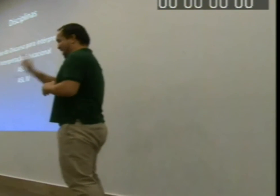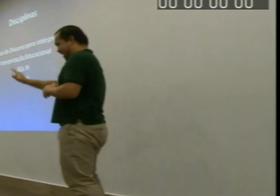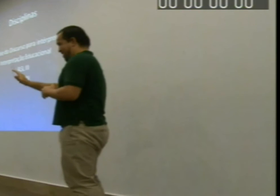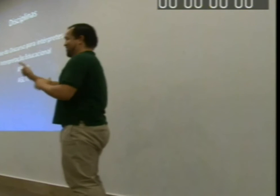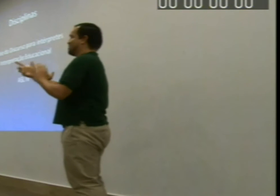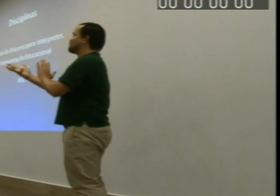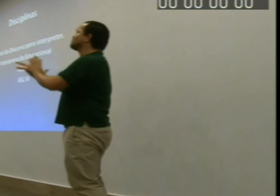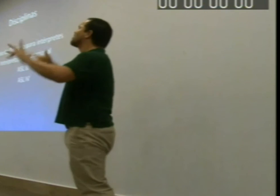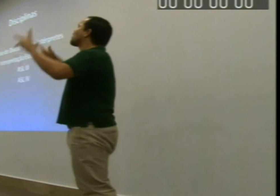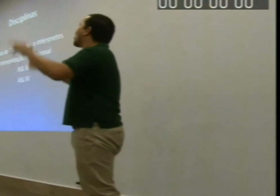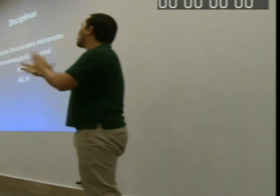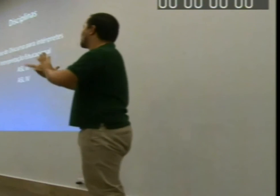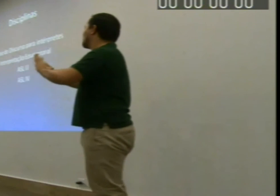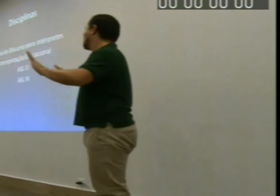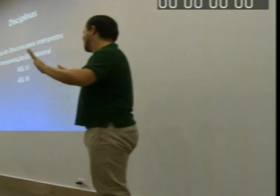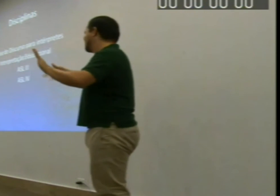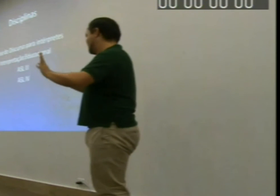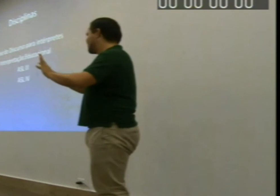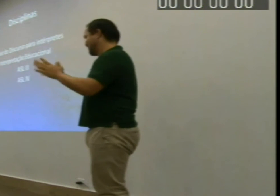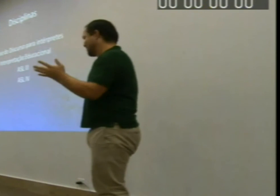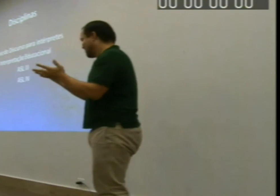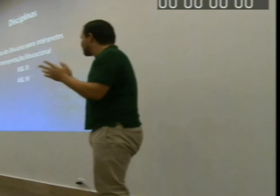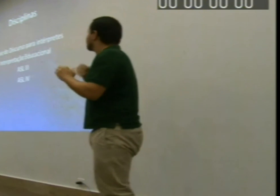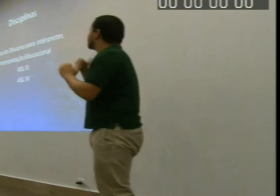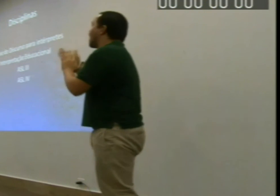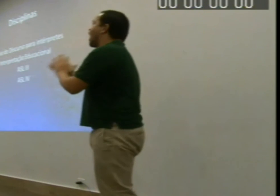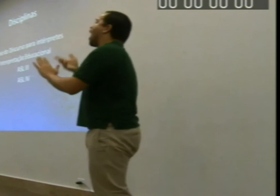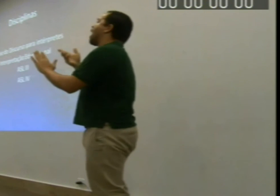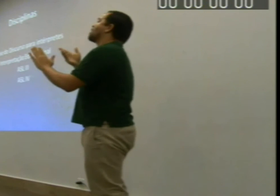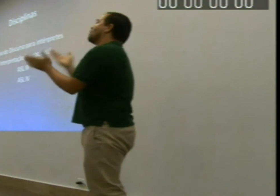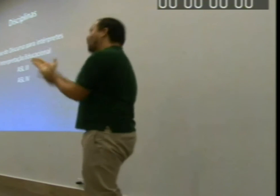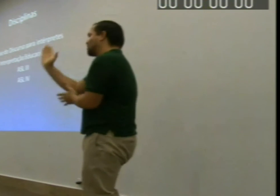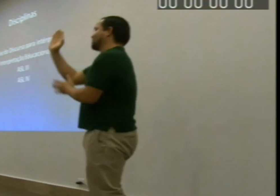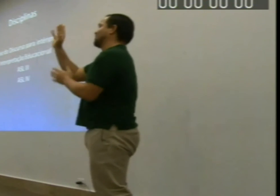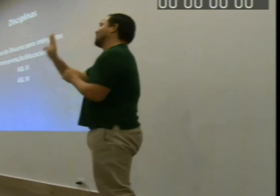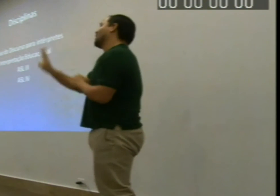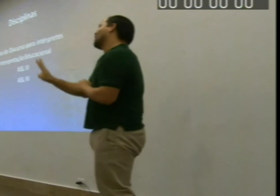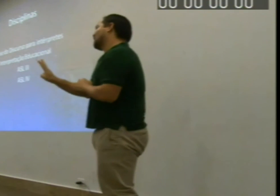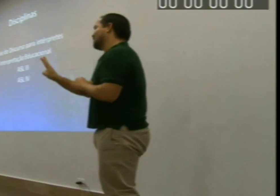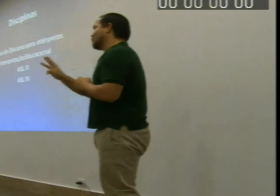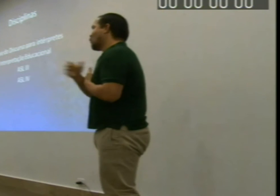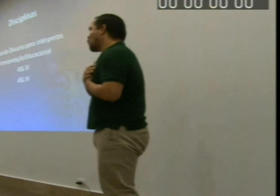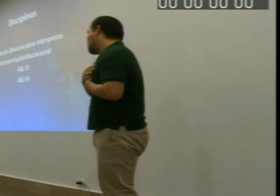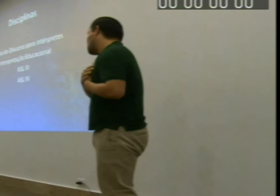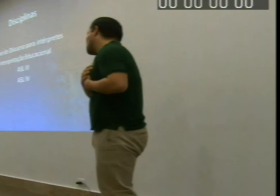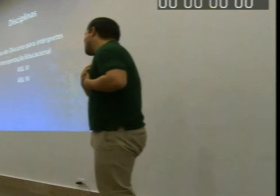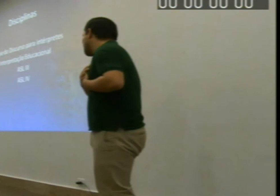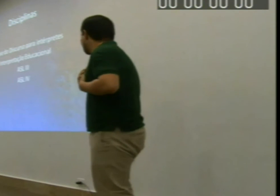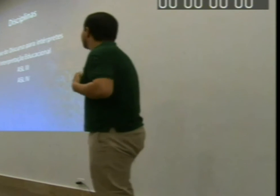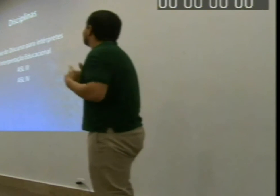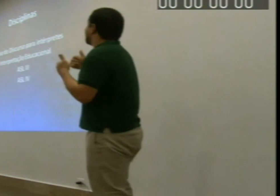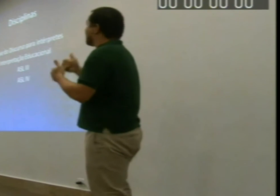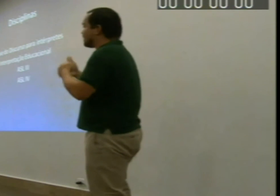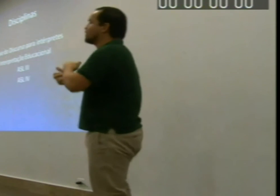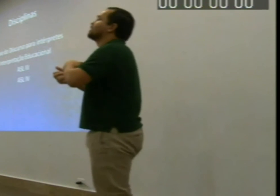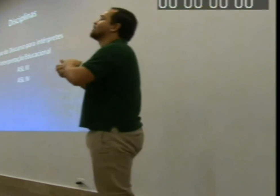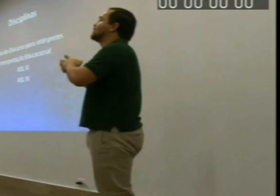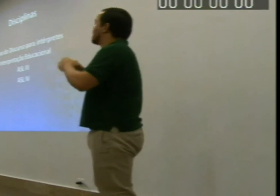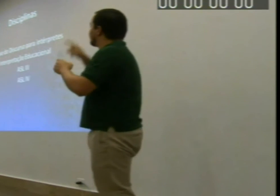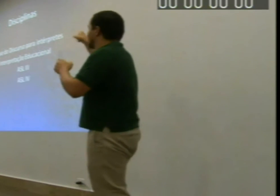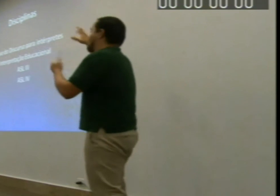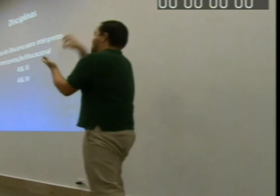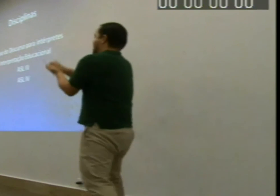fiz a prova de ASL De proficiência e eu passei na A sl3